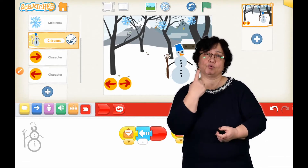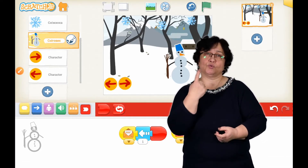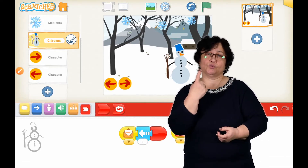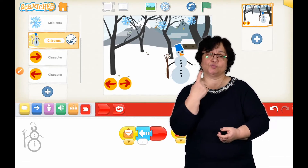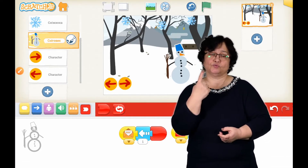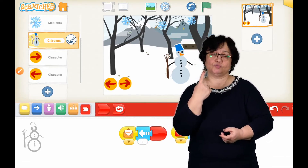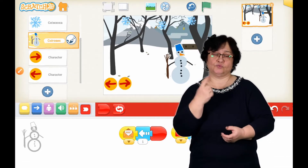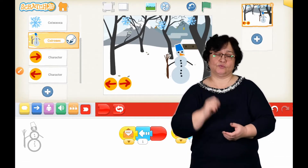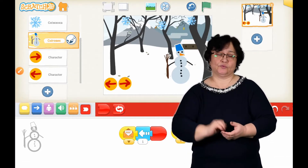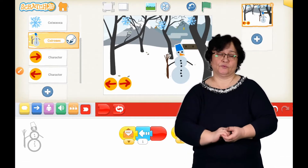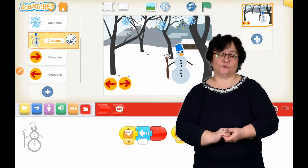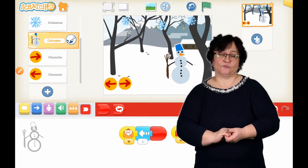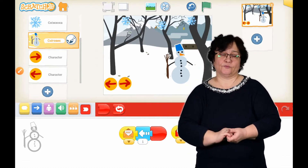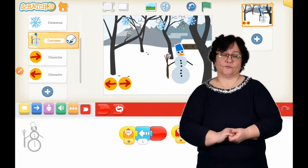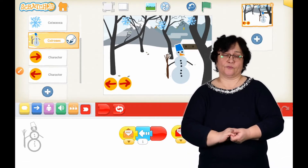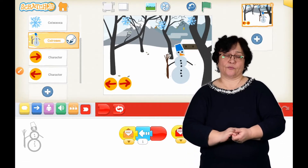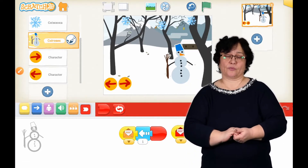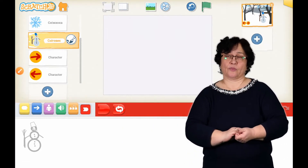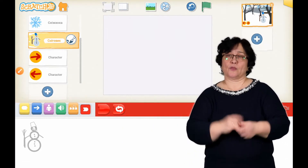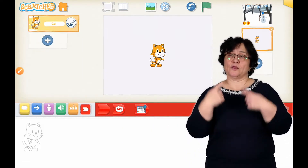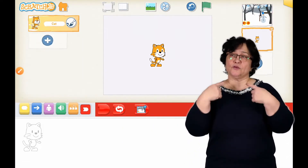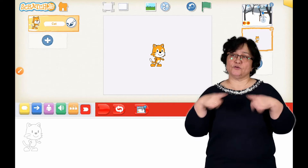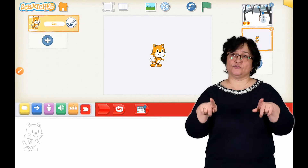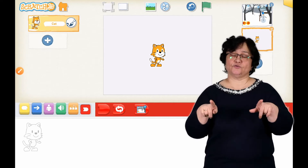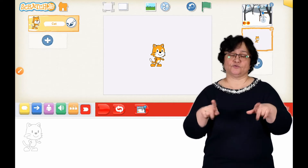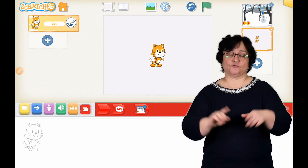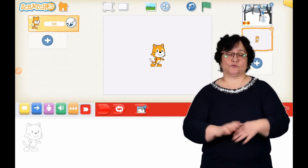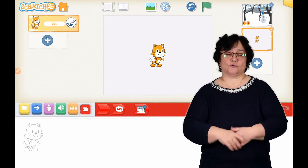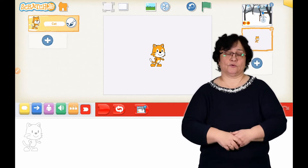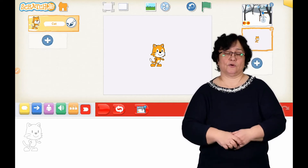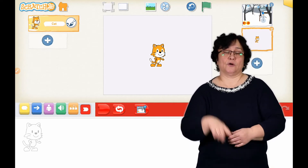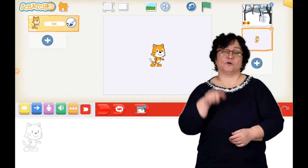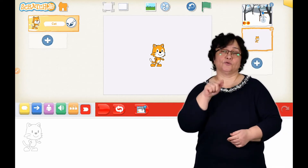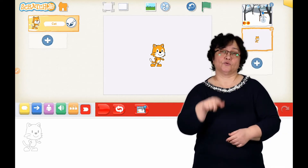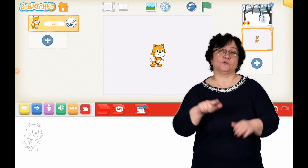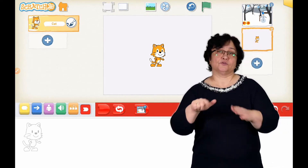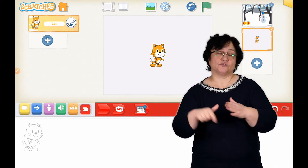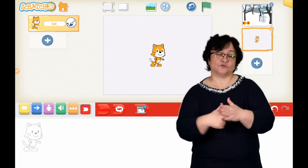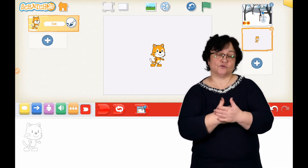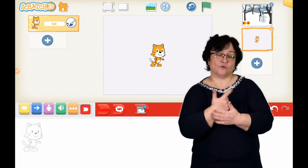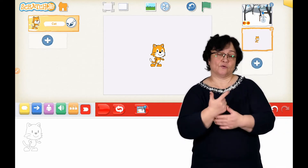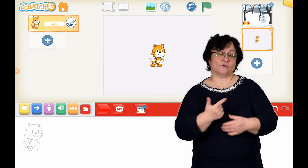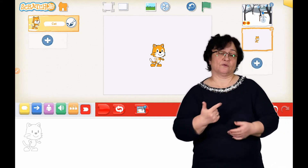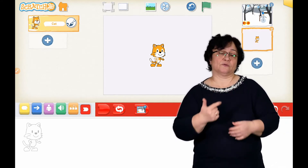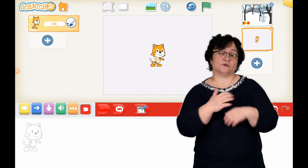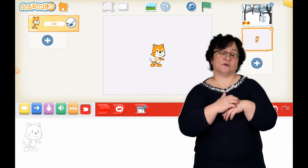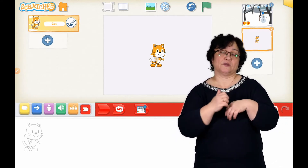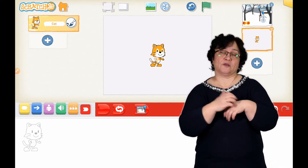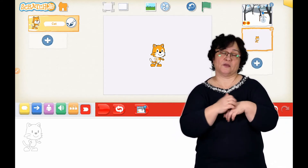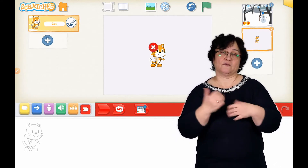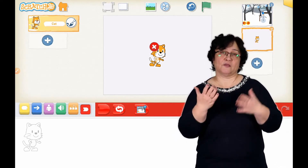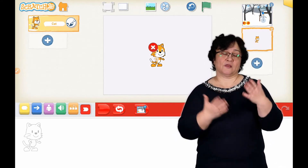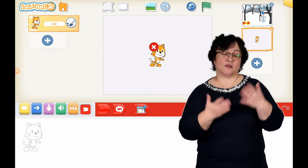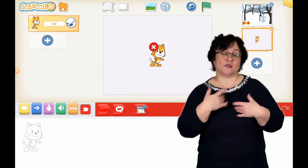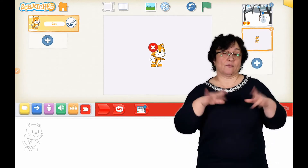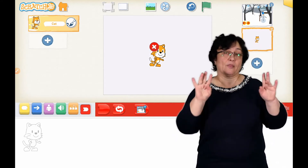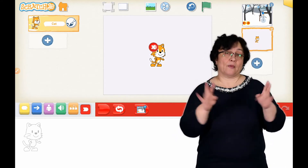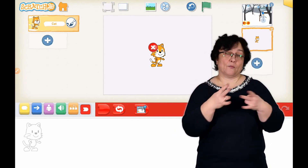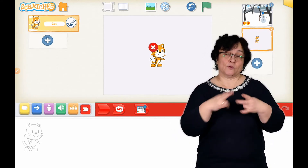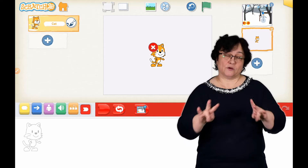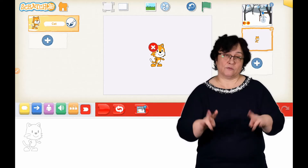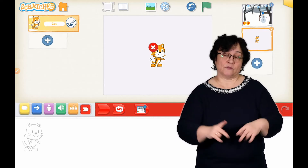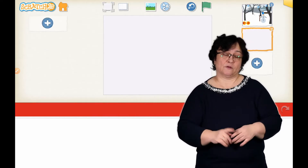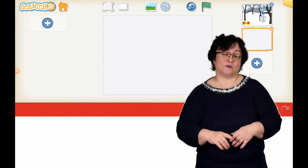ще одну сцену. Іншу. Тут у нас знову з'явився кіт, який нам